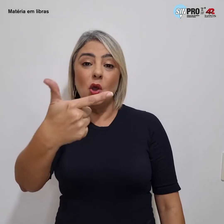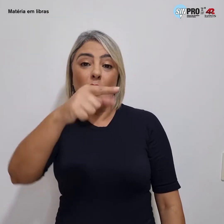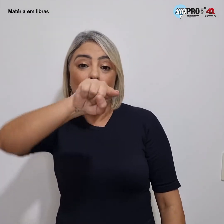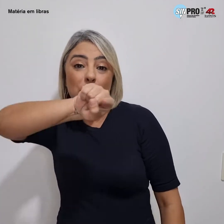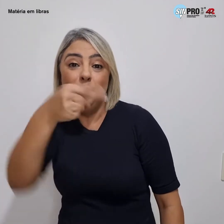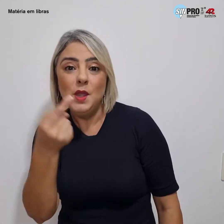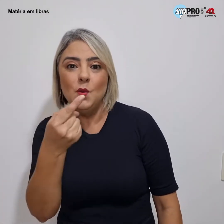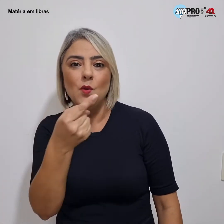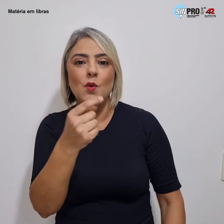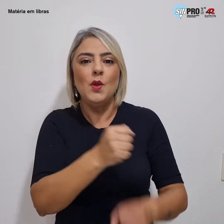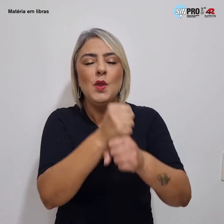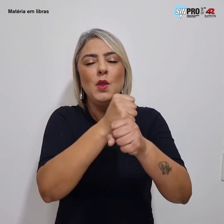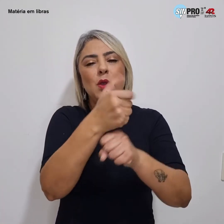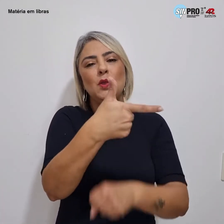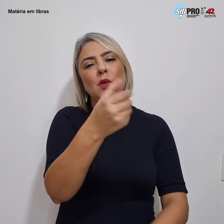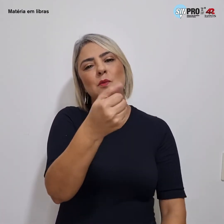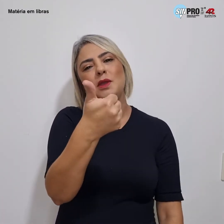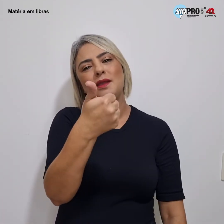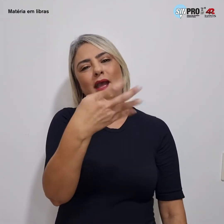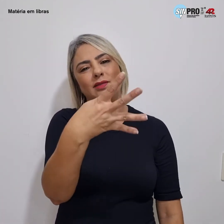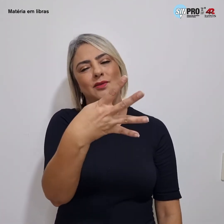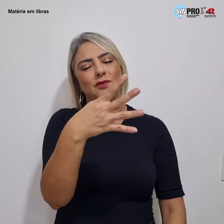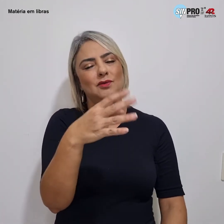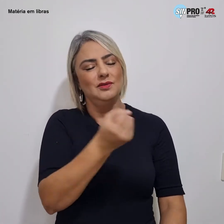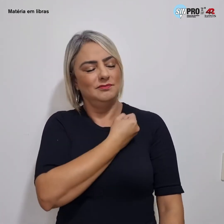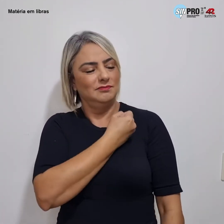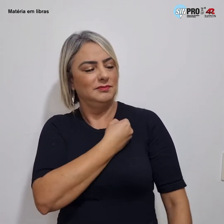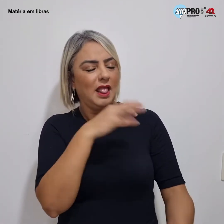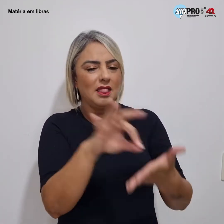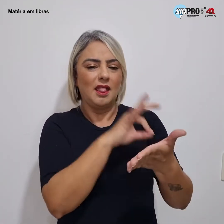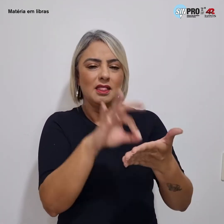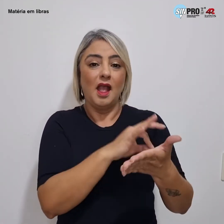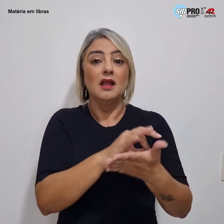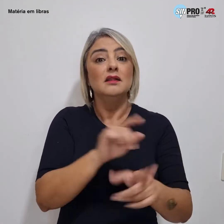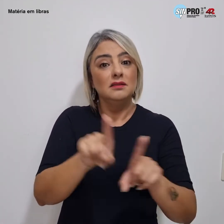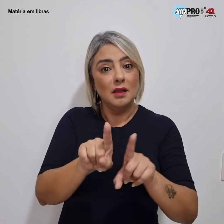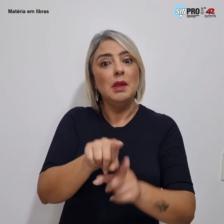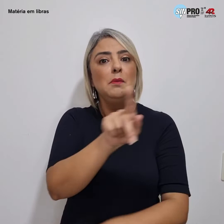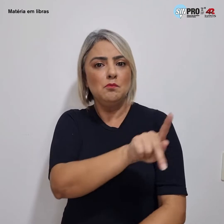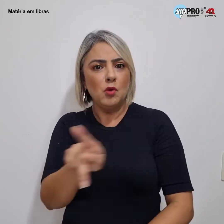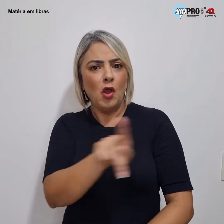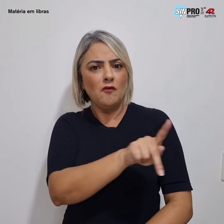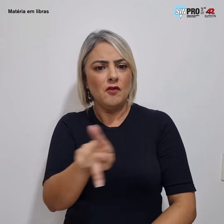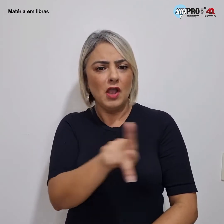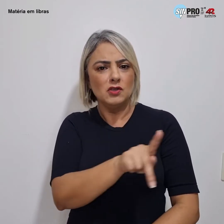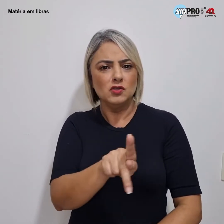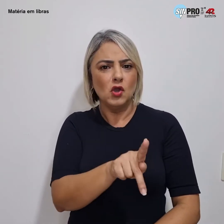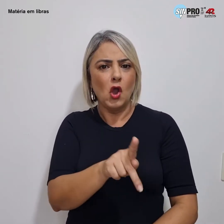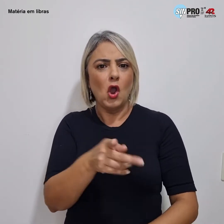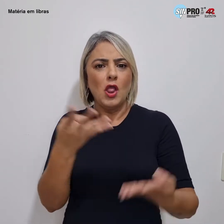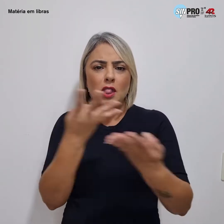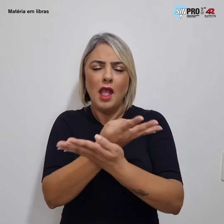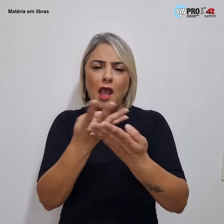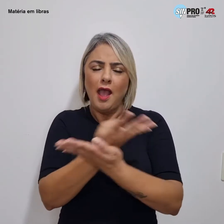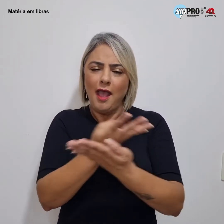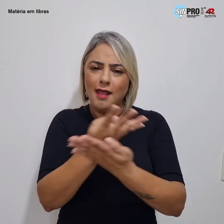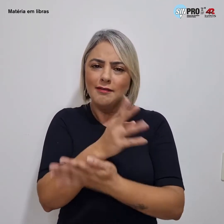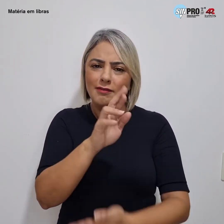932 mil em 2014. O número de professores universitários da rede federal